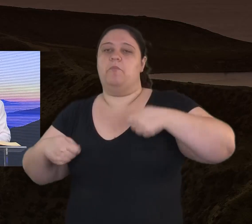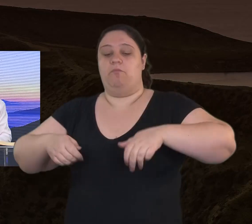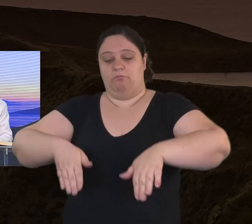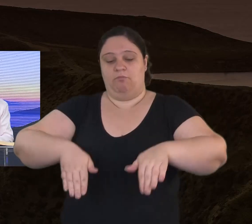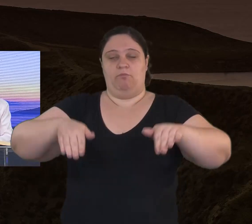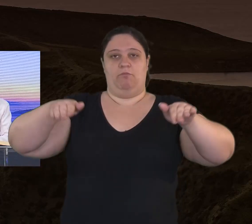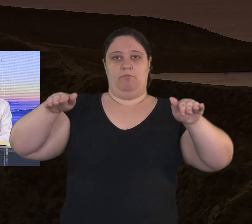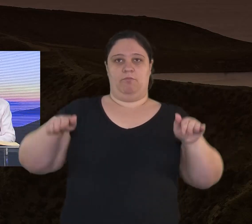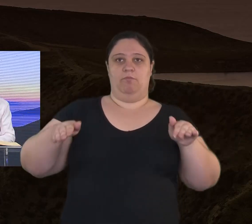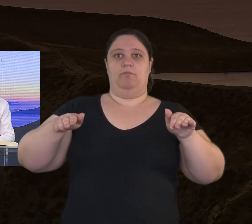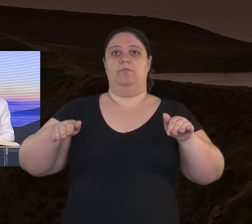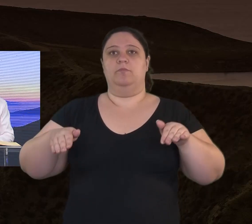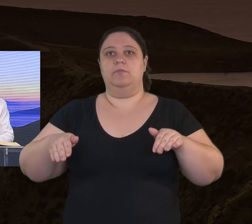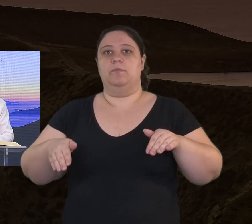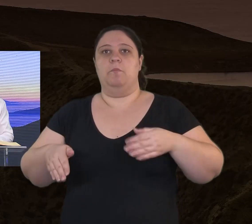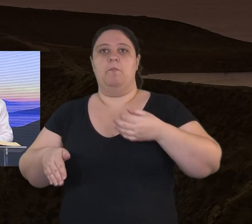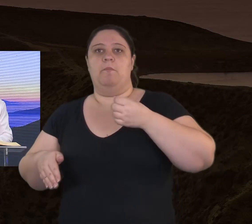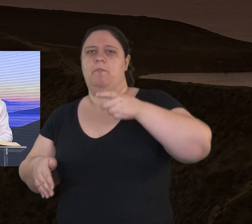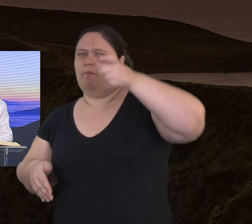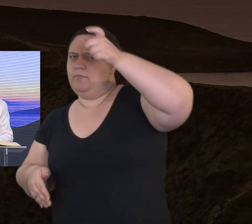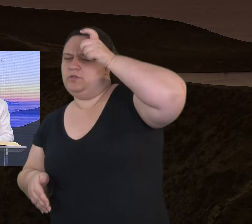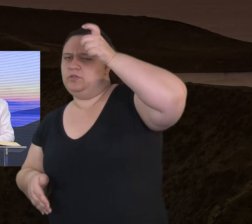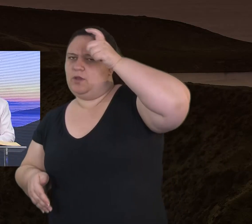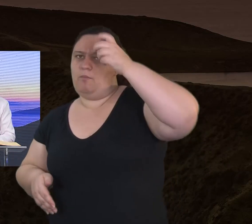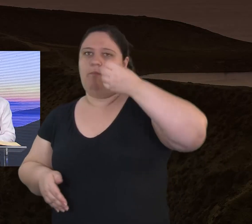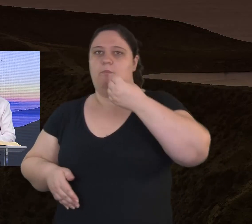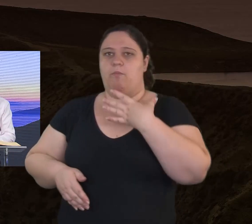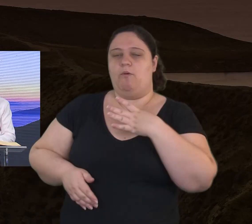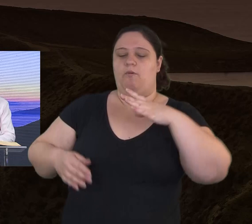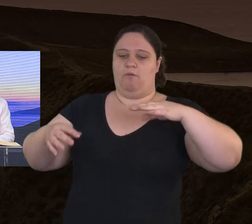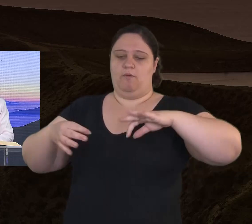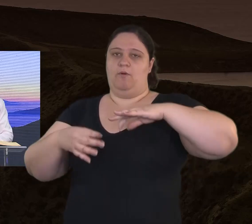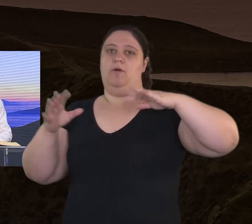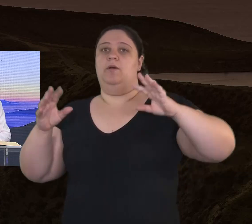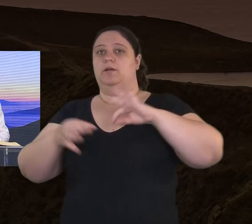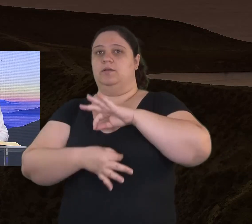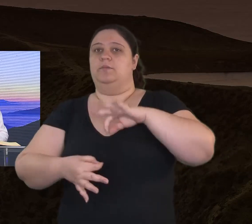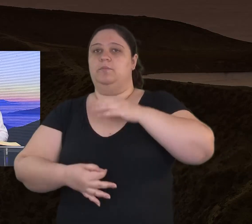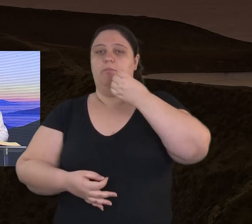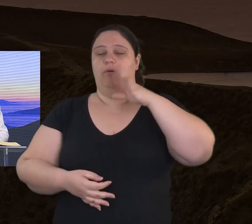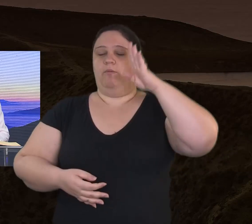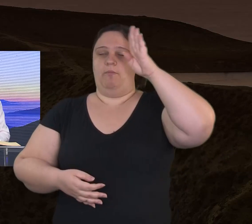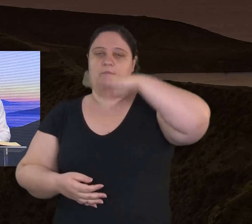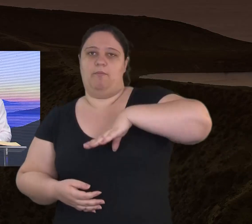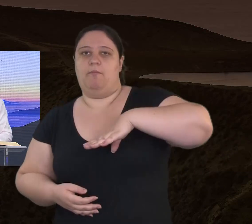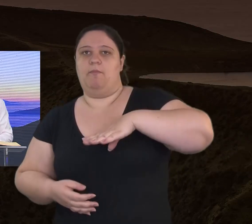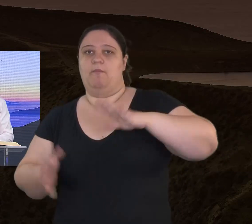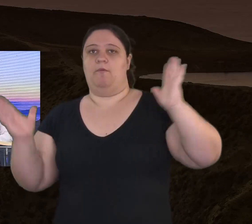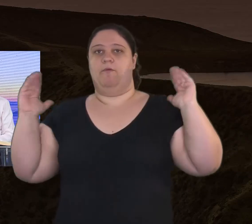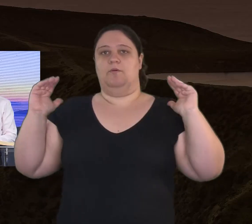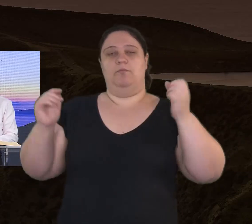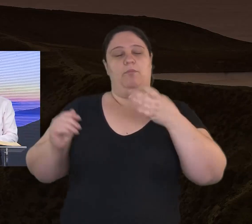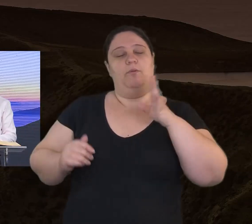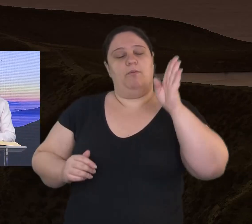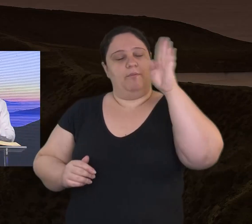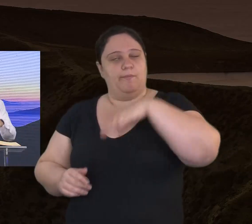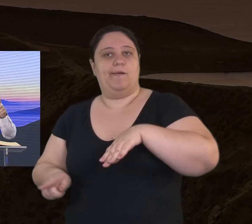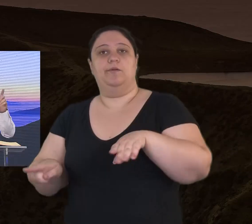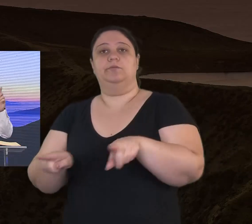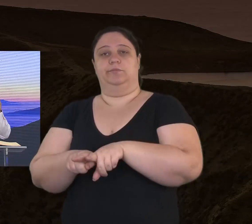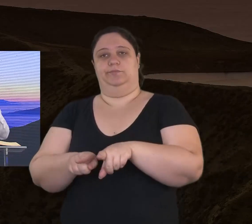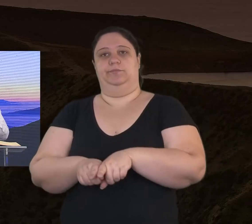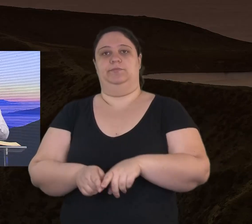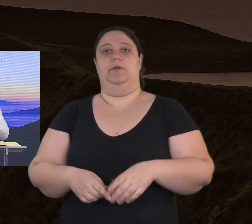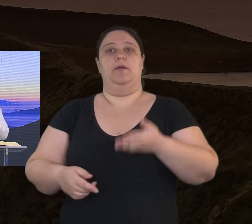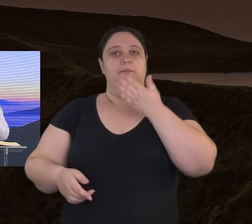sejam soberanias, quer principados, quer potestade, tudo foi criado por meio dele e para ele. Então vou pedir